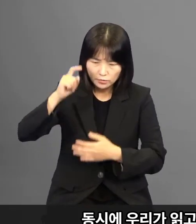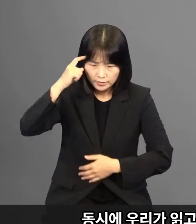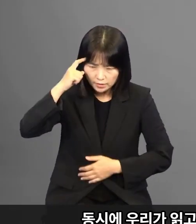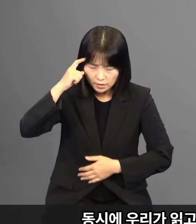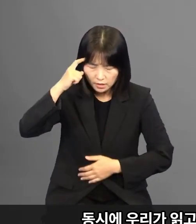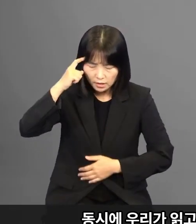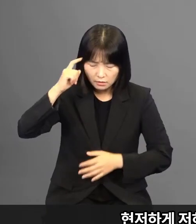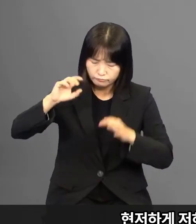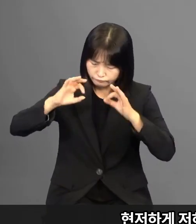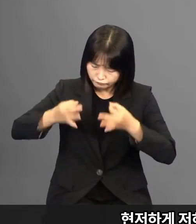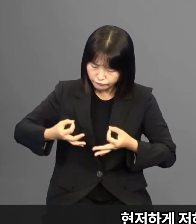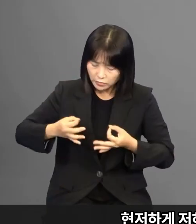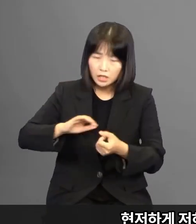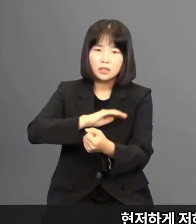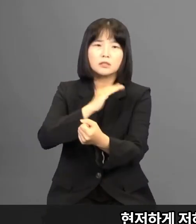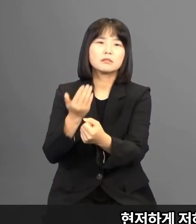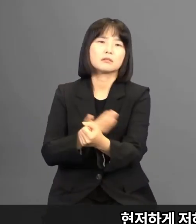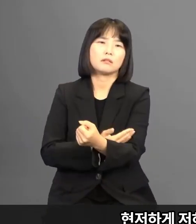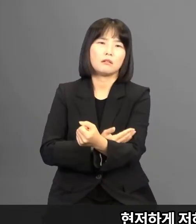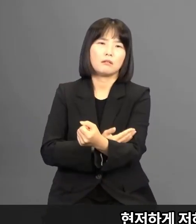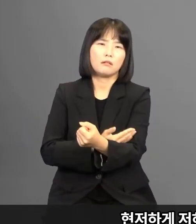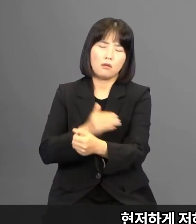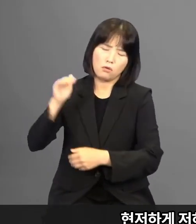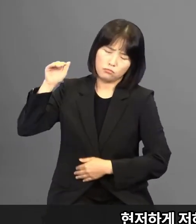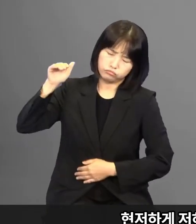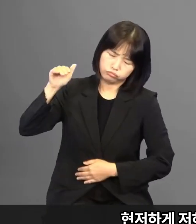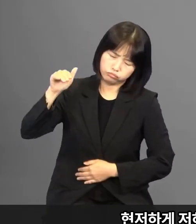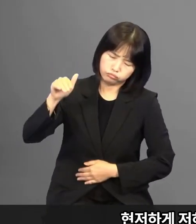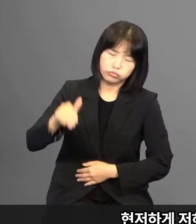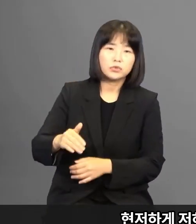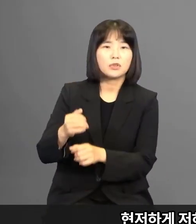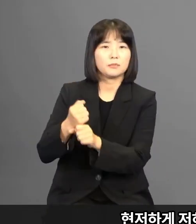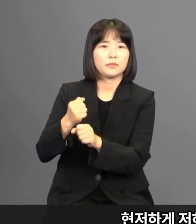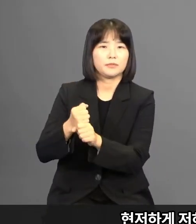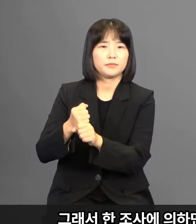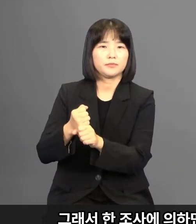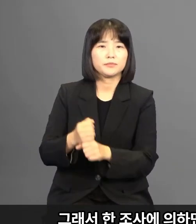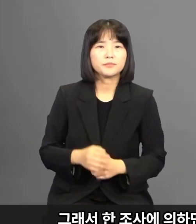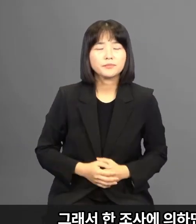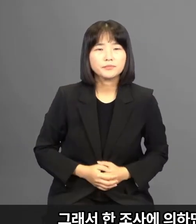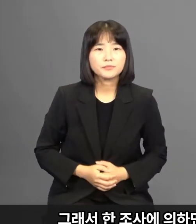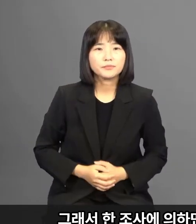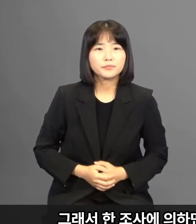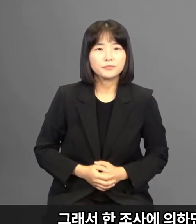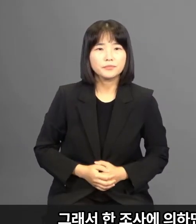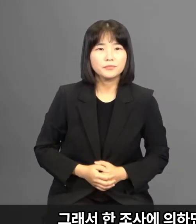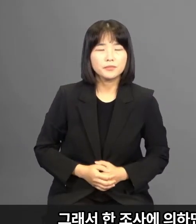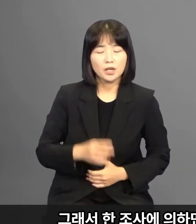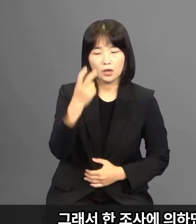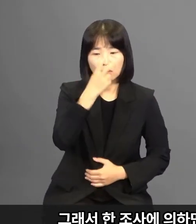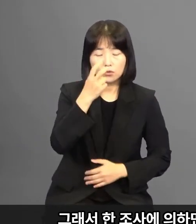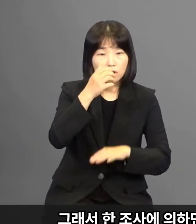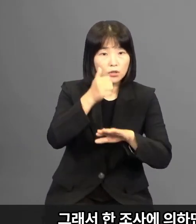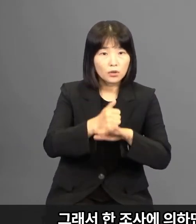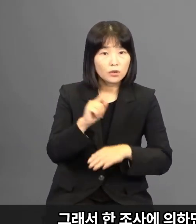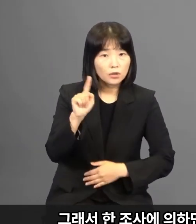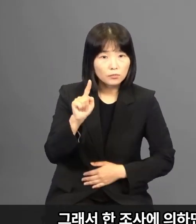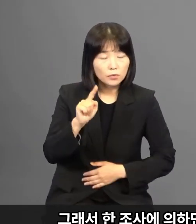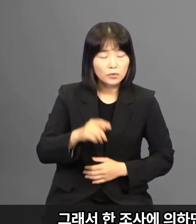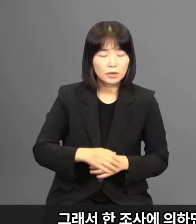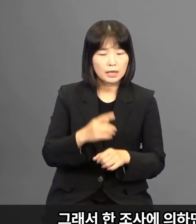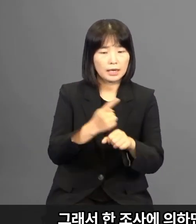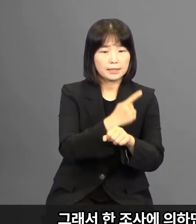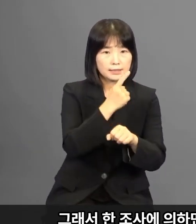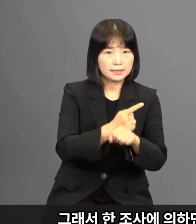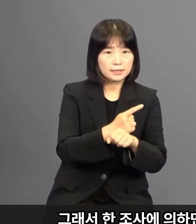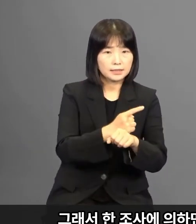성찰하는 능력을 현저하게 저하시키고 있다는 것입니다. 그래서 한 조사에 의하면 1시간만